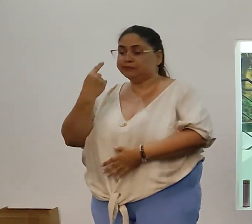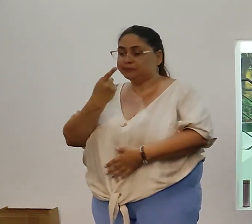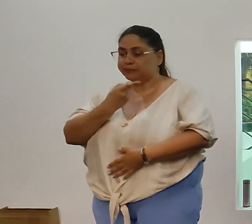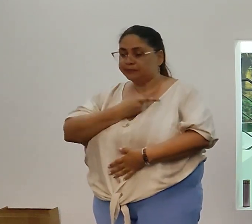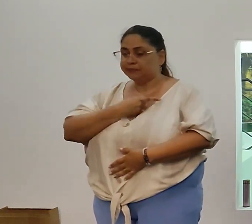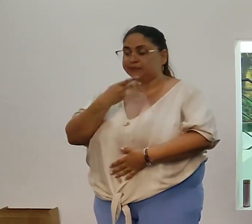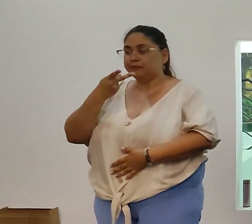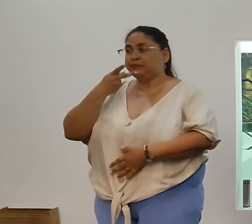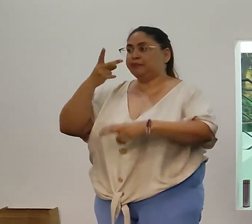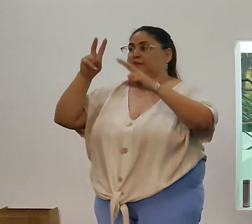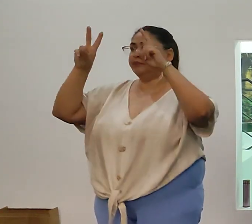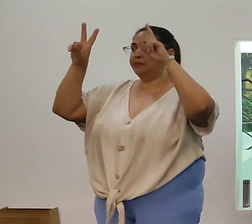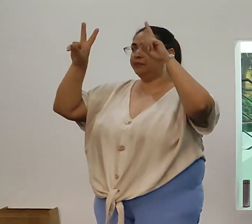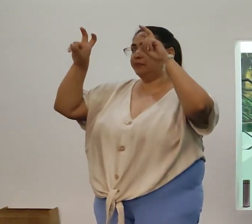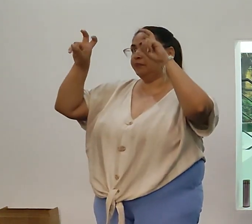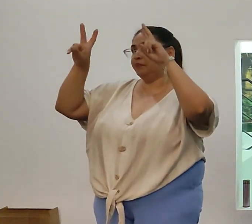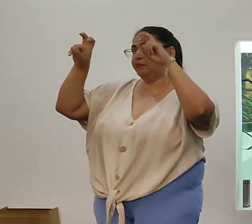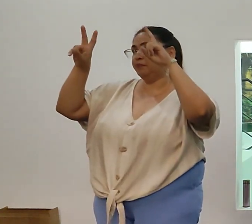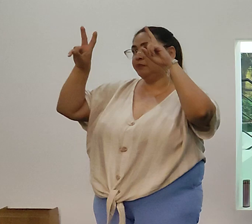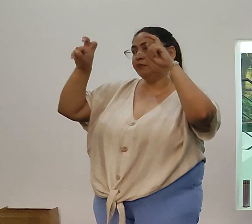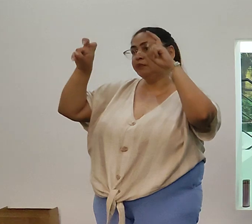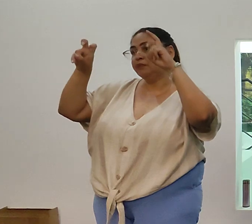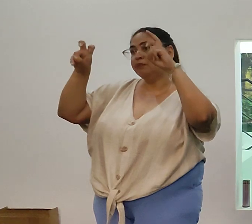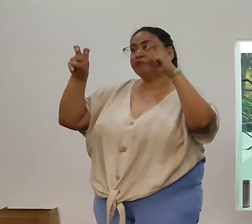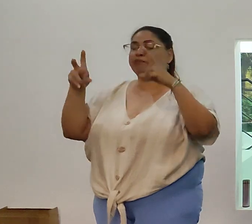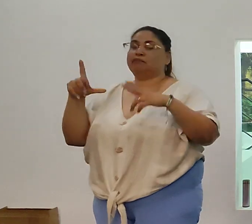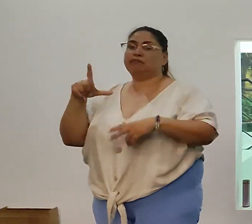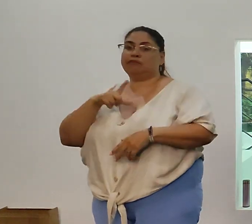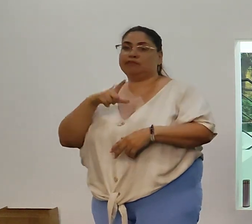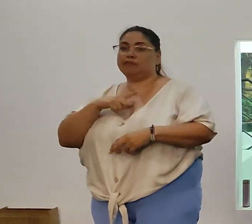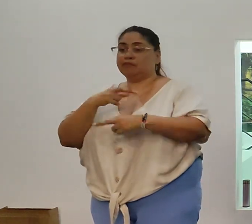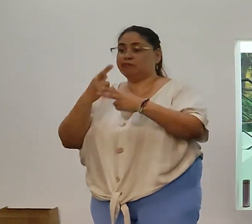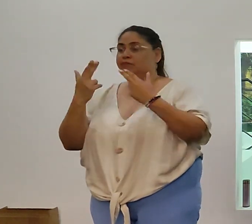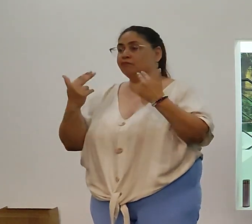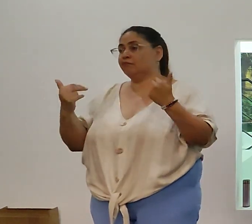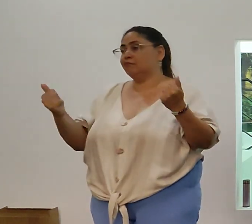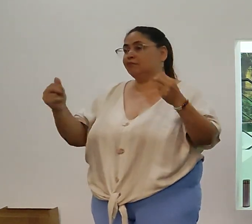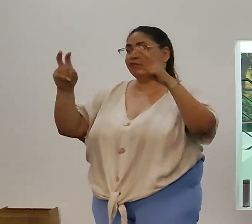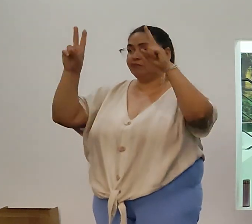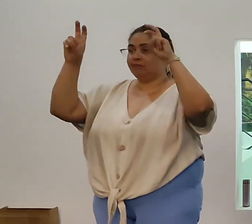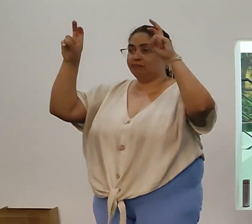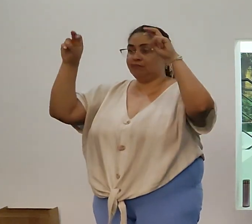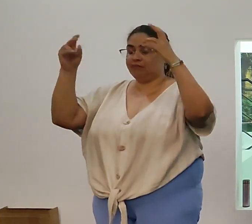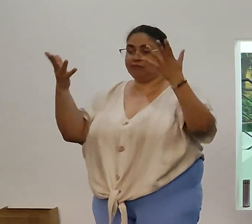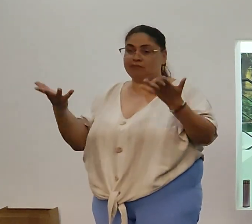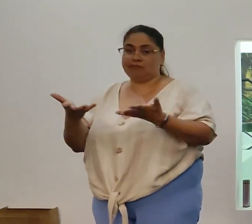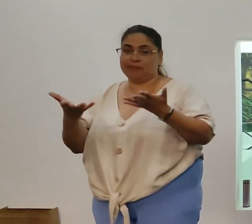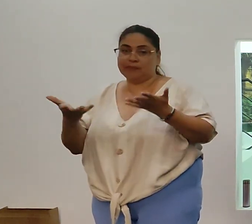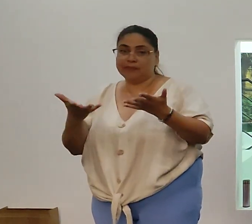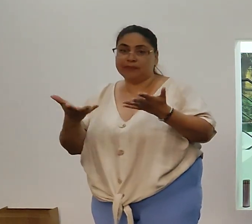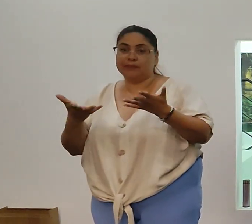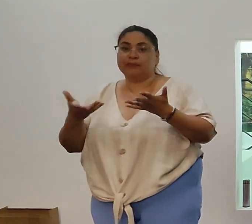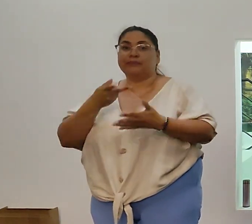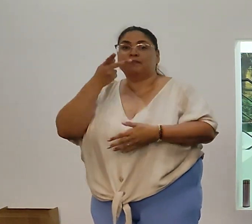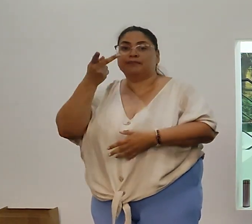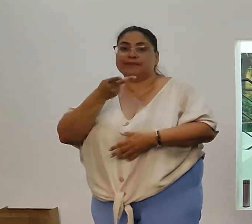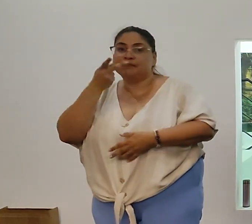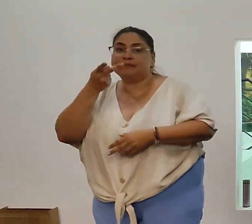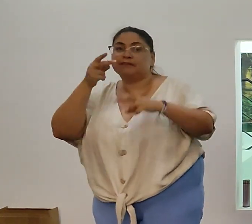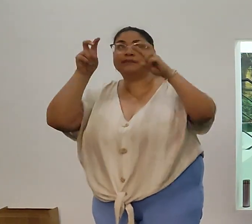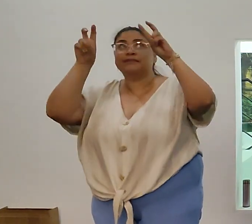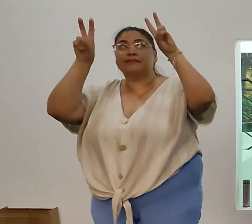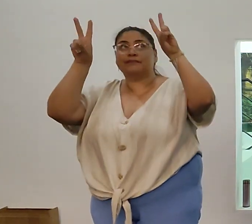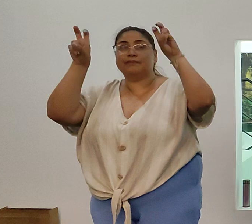sobre um tema que não está na moda, definitivamente ele não está na moda mesmo. Nós vamos falar sobre um tema